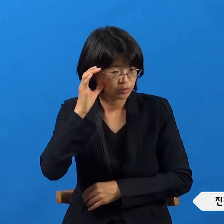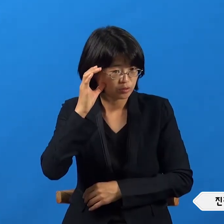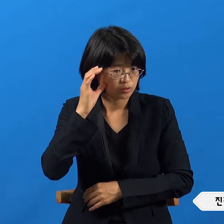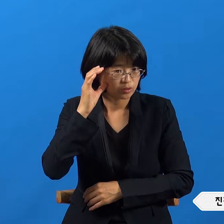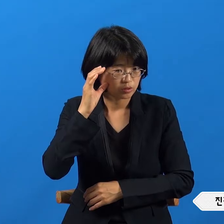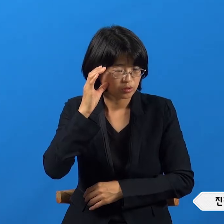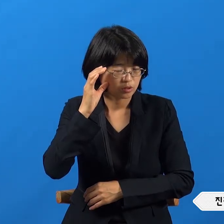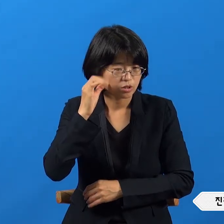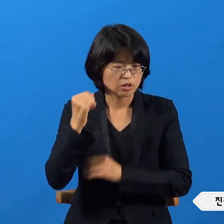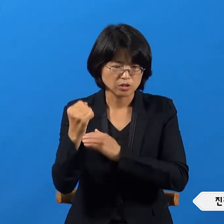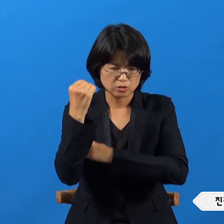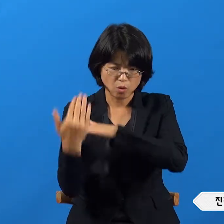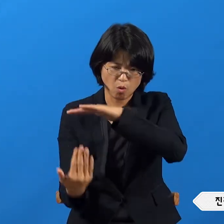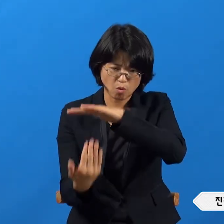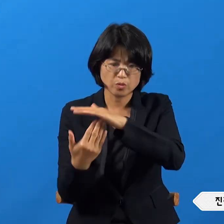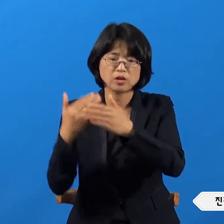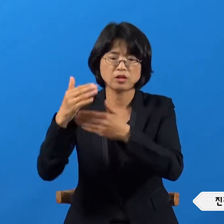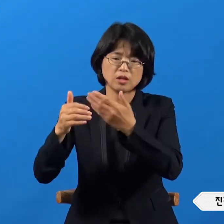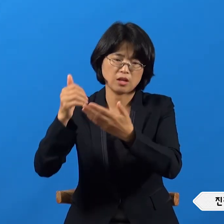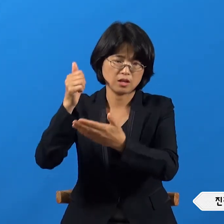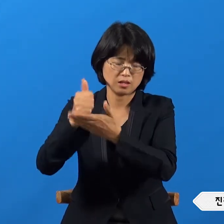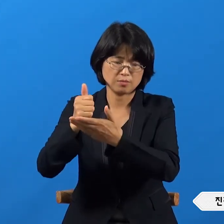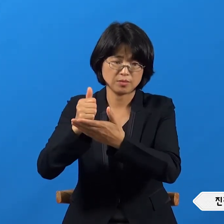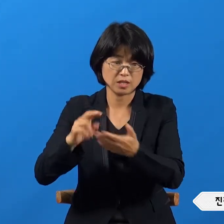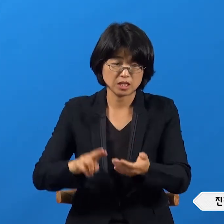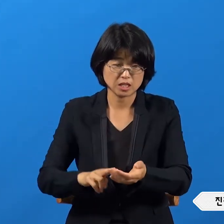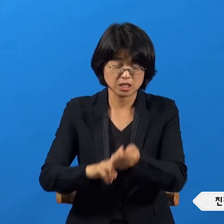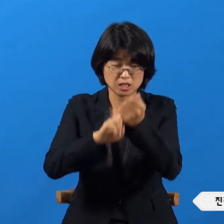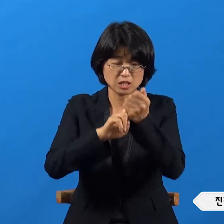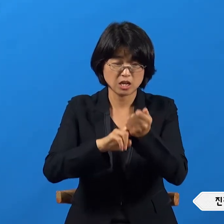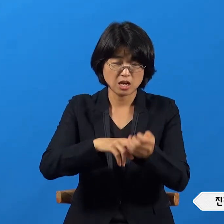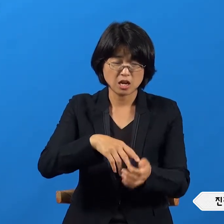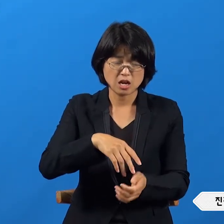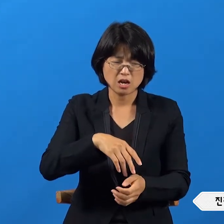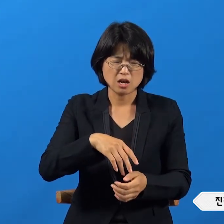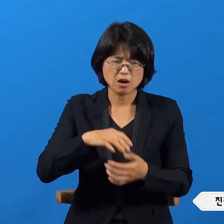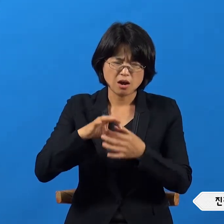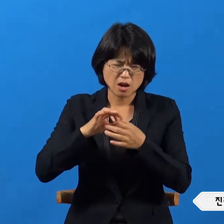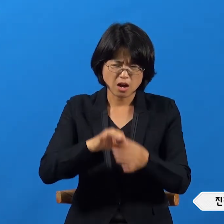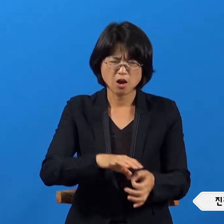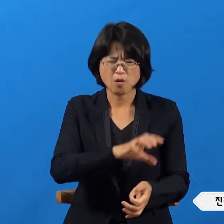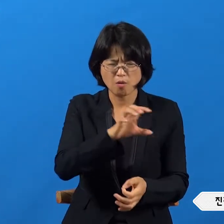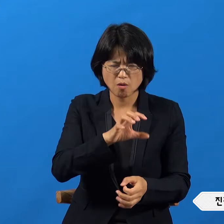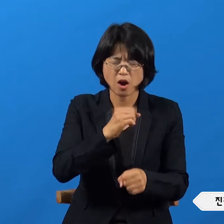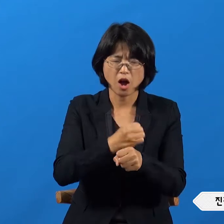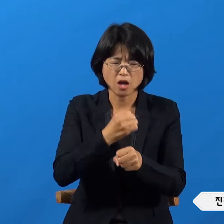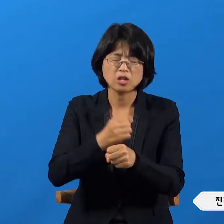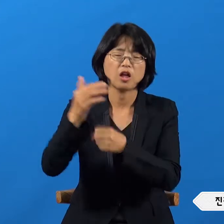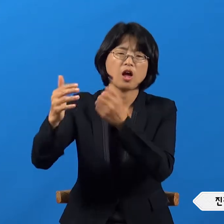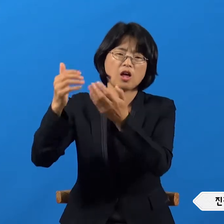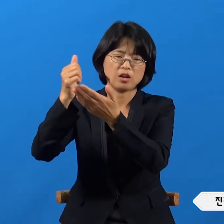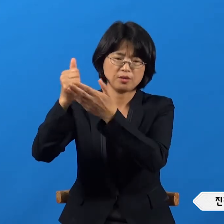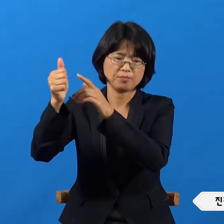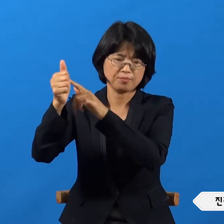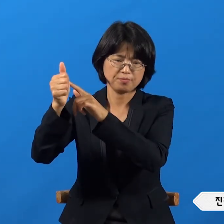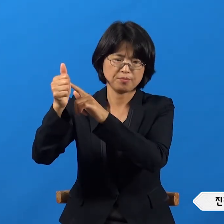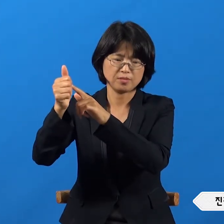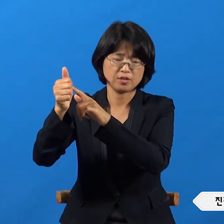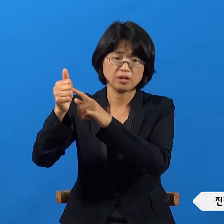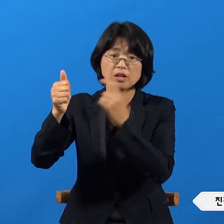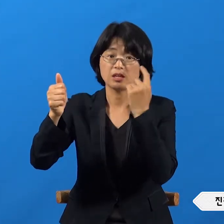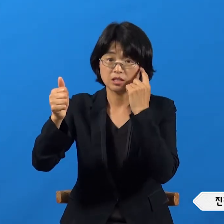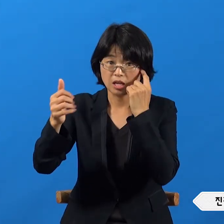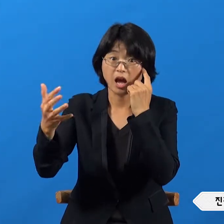기적을 상식처럼 행하시는 하나님이라는 사실을 인식하는 것, 능력